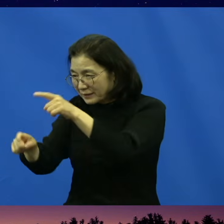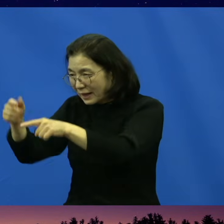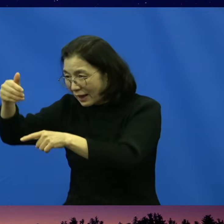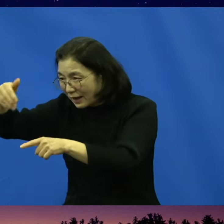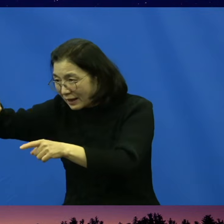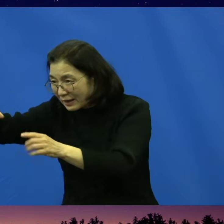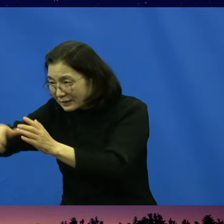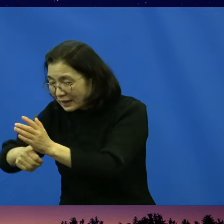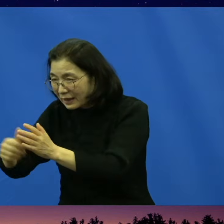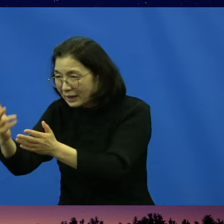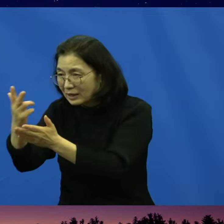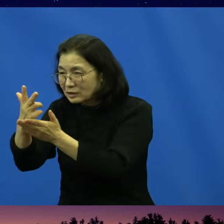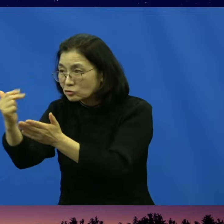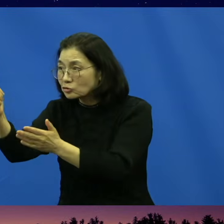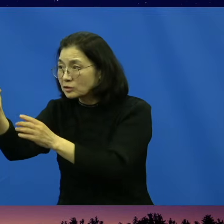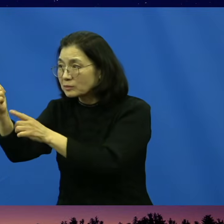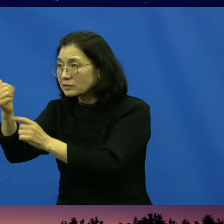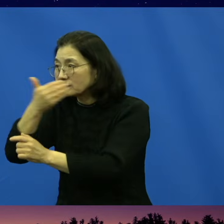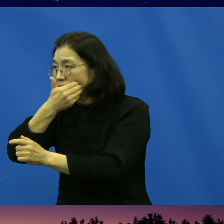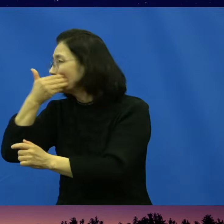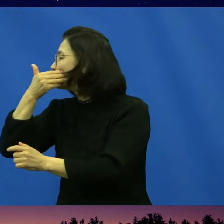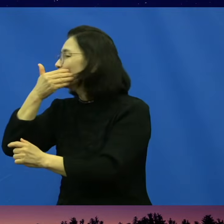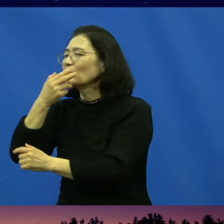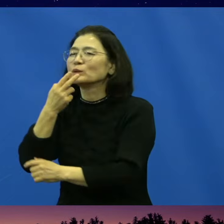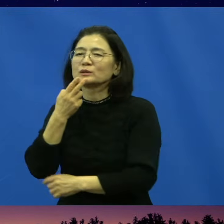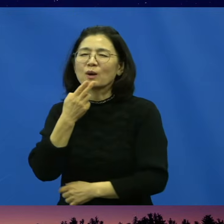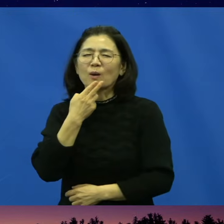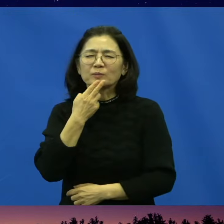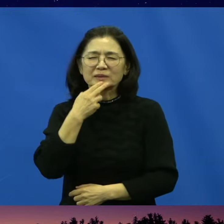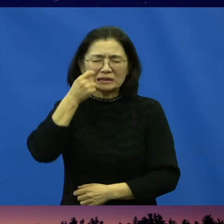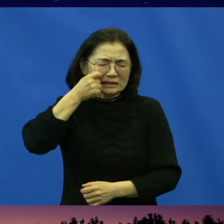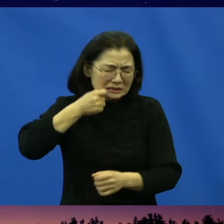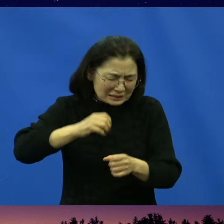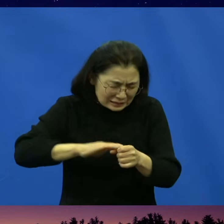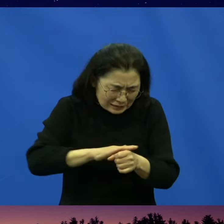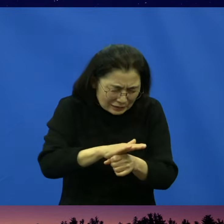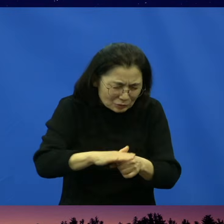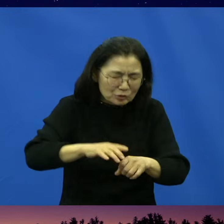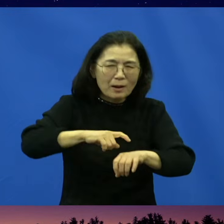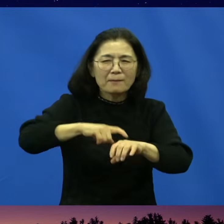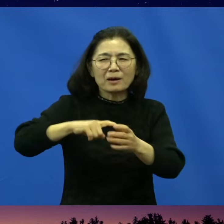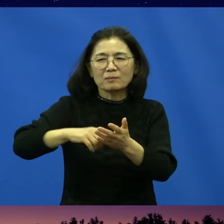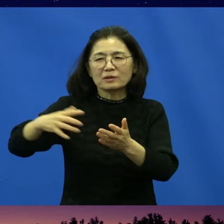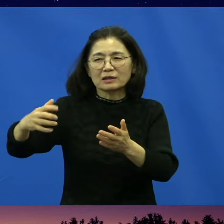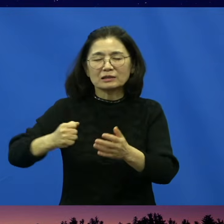않으시고 주님은 긍휼한 마음으로 사랑하신다는 것입니다.